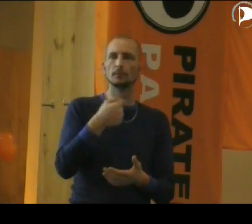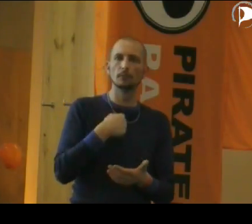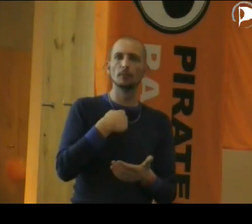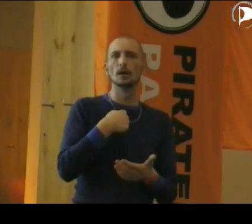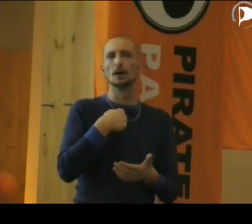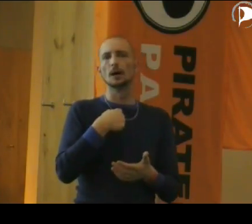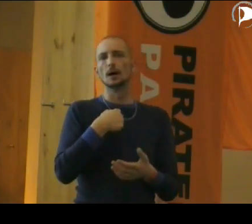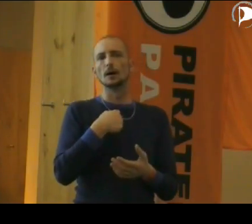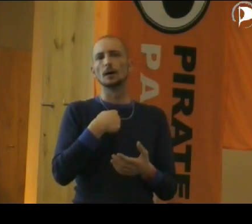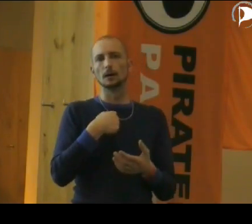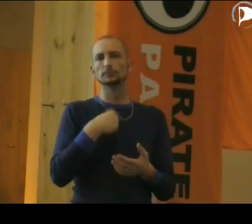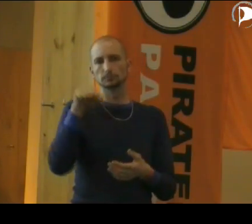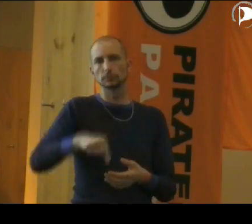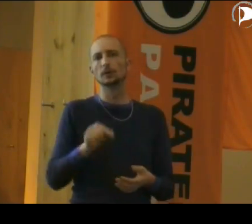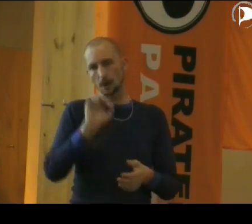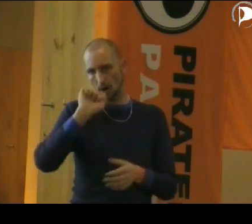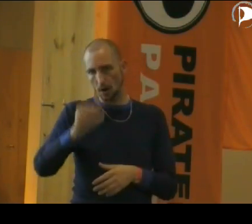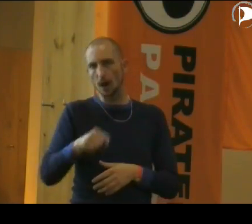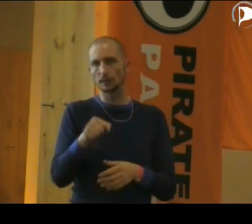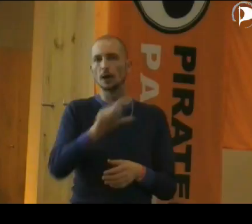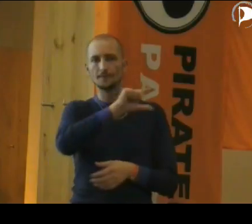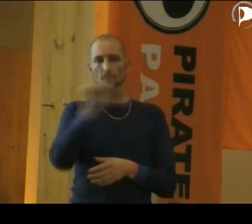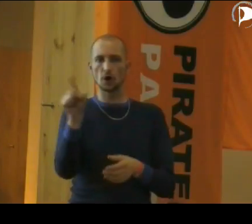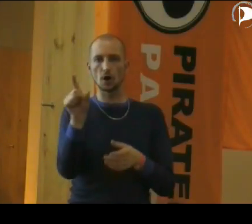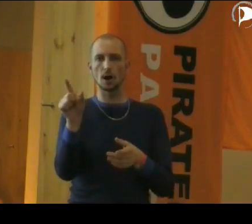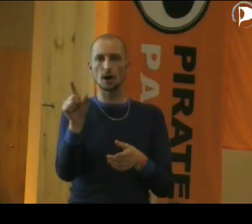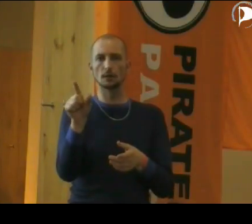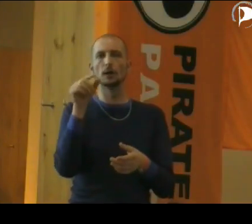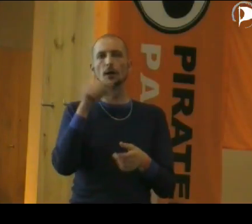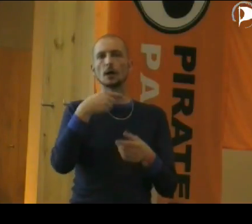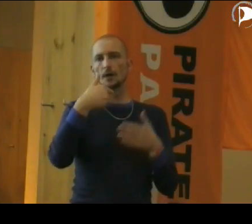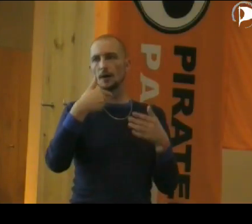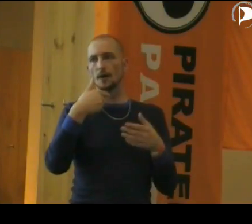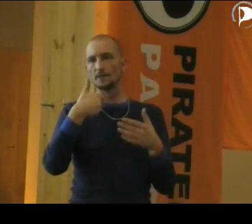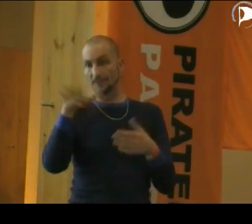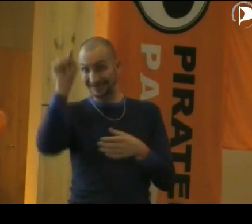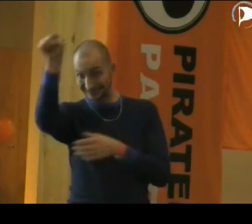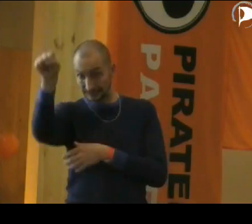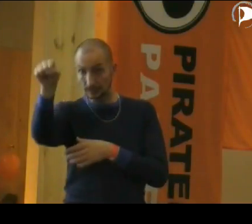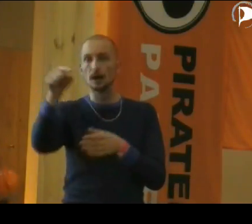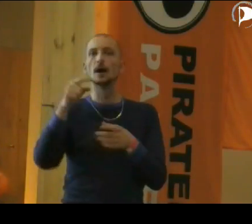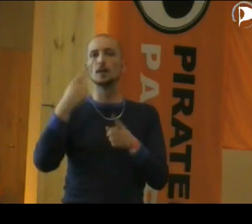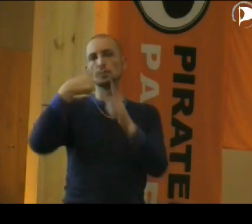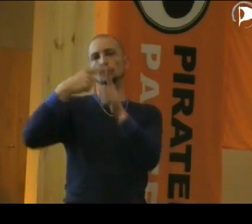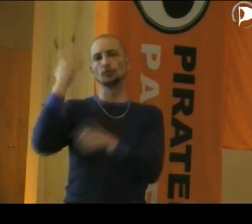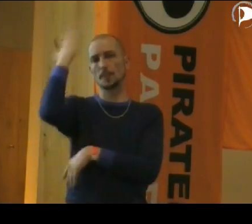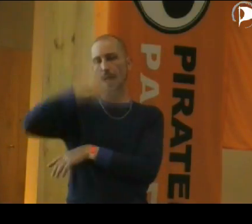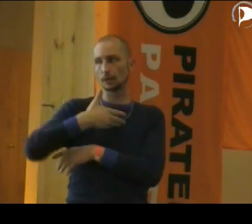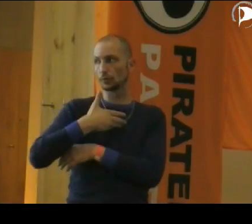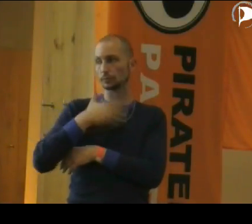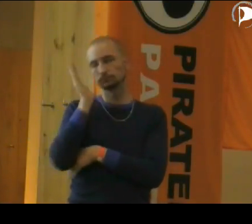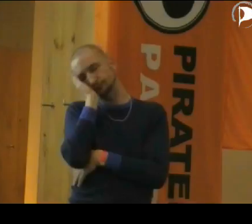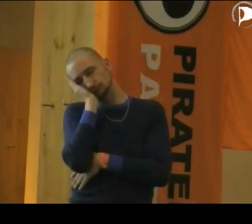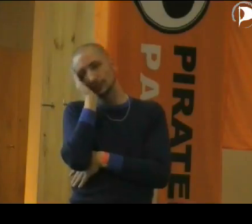nächste woche 60 tage zeit darüber zu sein übernachtung aber die anderen bereichen umfassender allgemeine kleinigkeiten